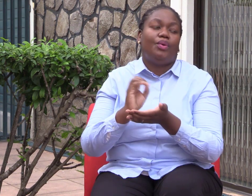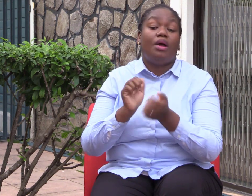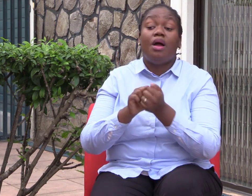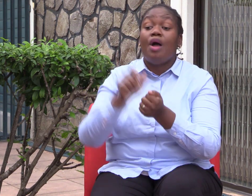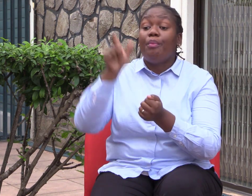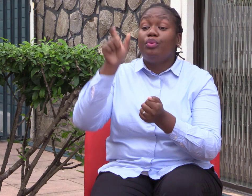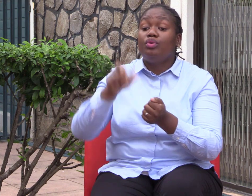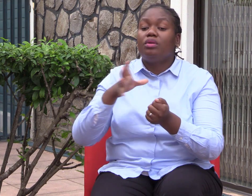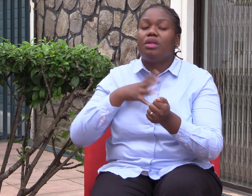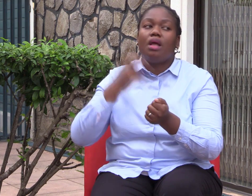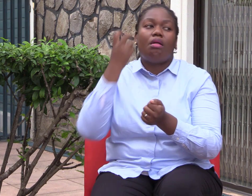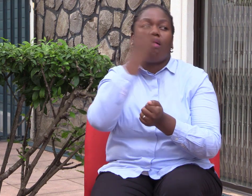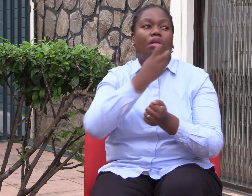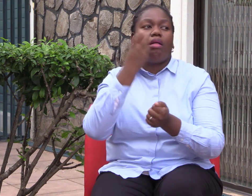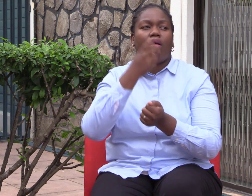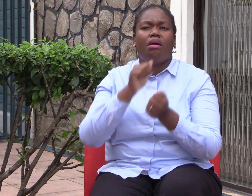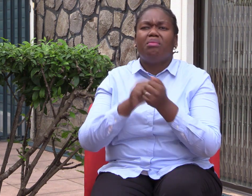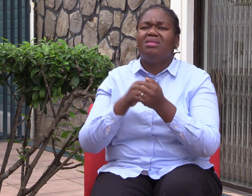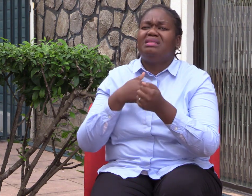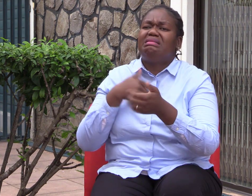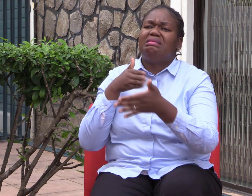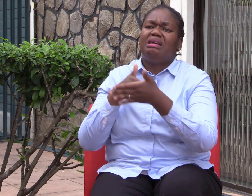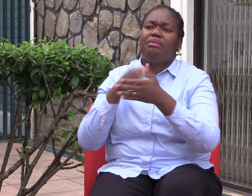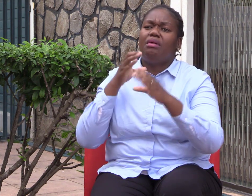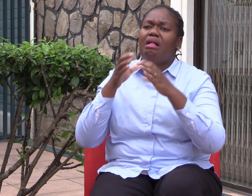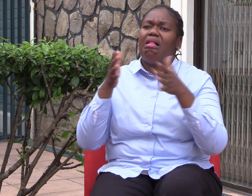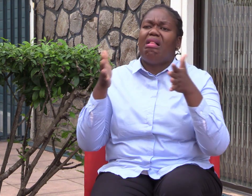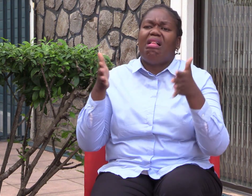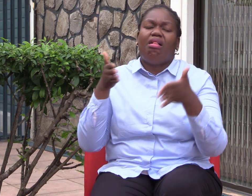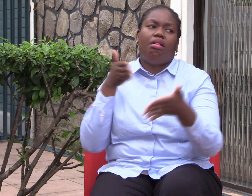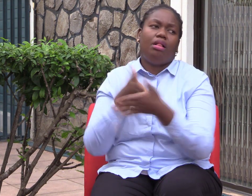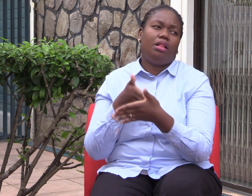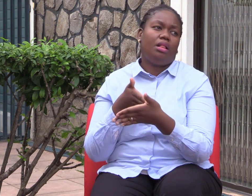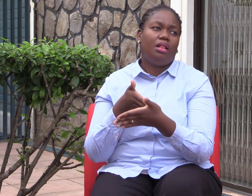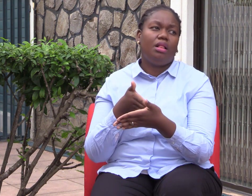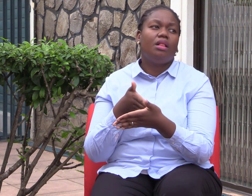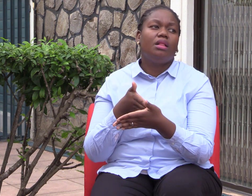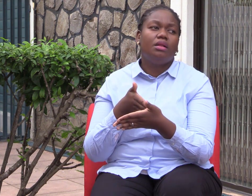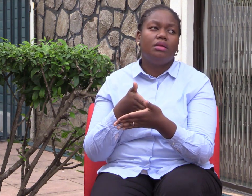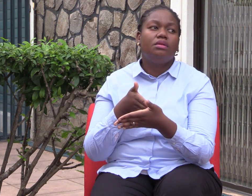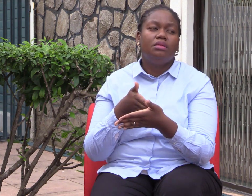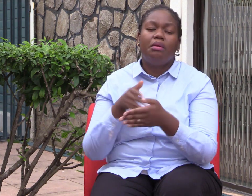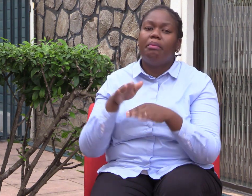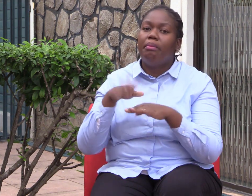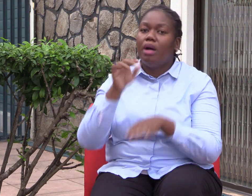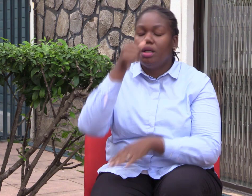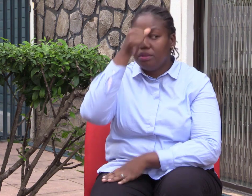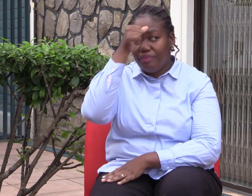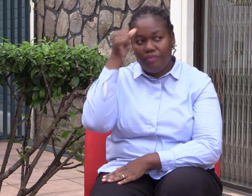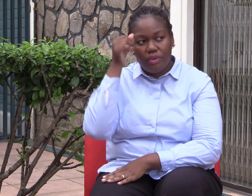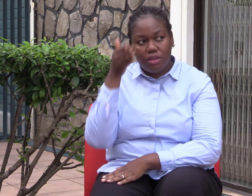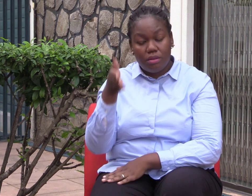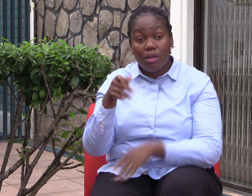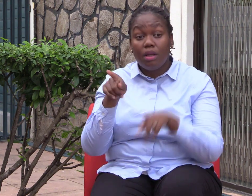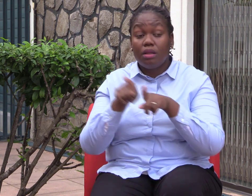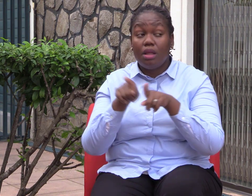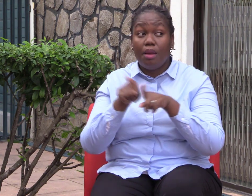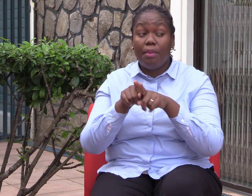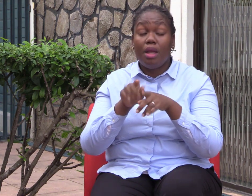o transporte vai até a Maracuene, mas oralmente está lá o cobrador a falar de um outro